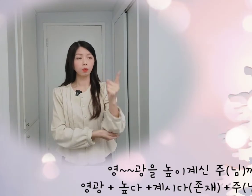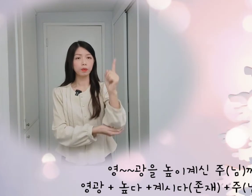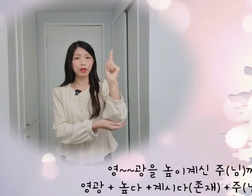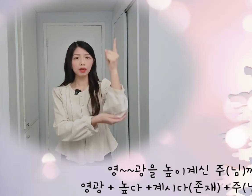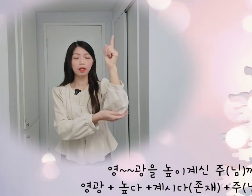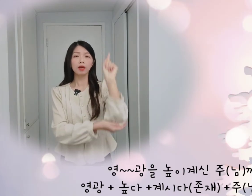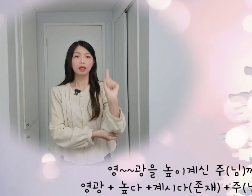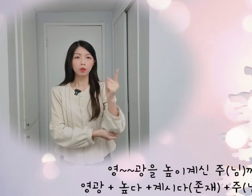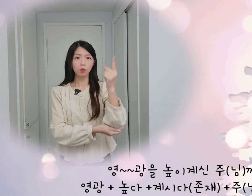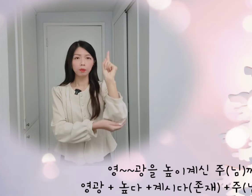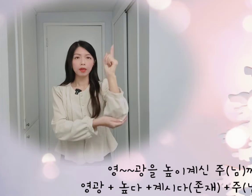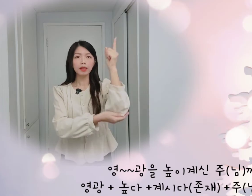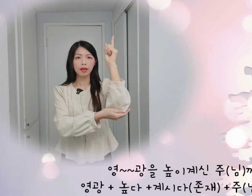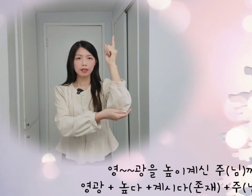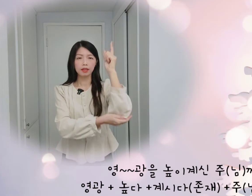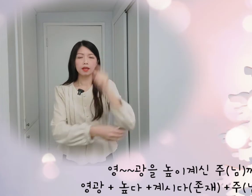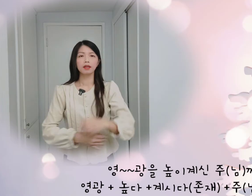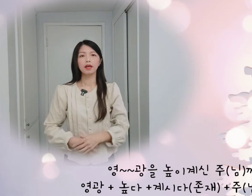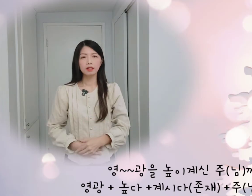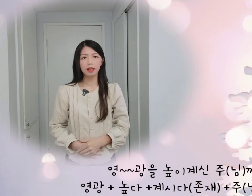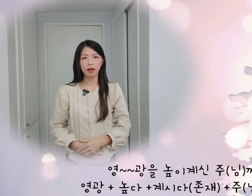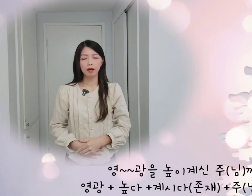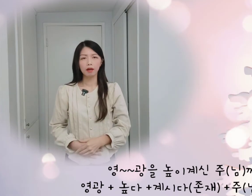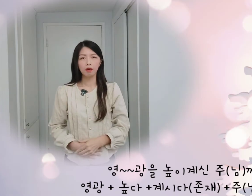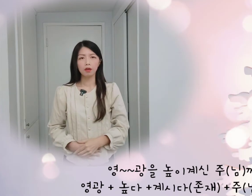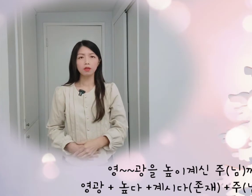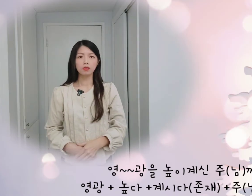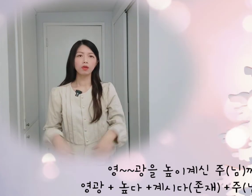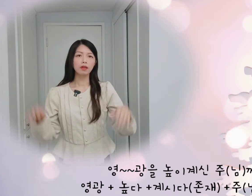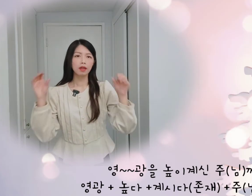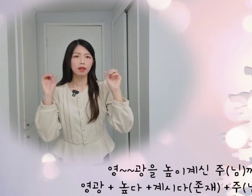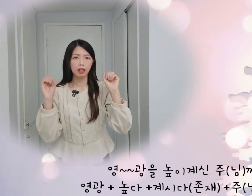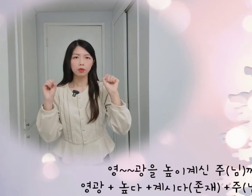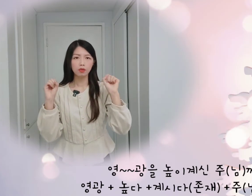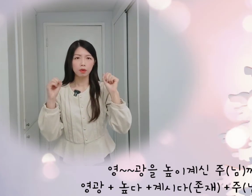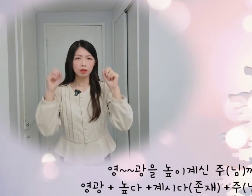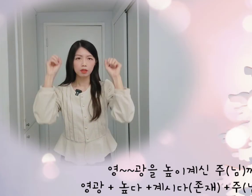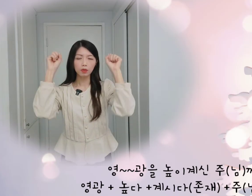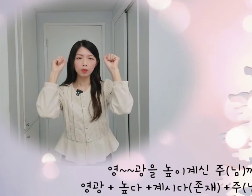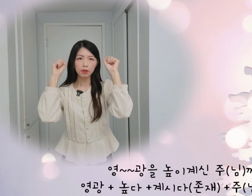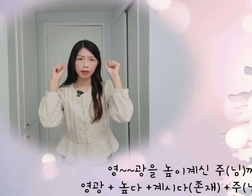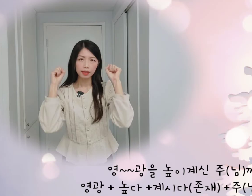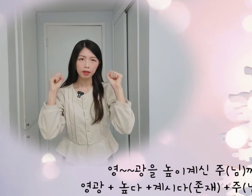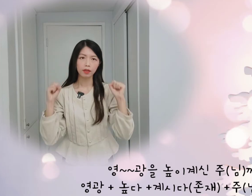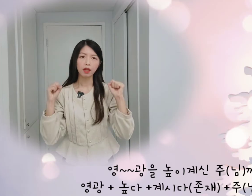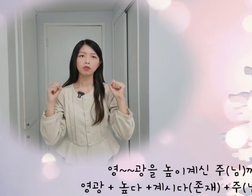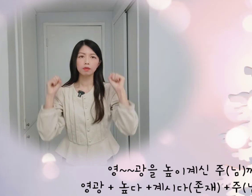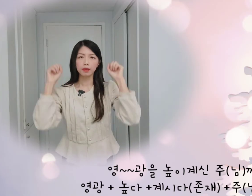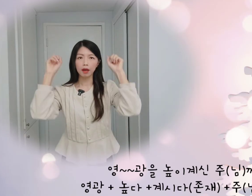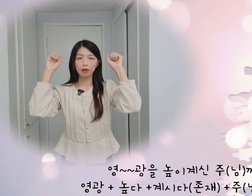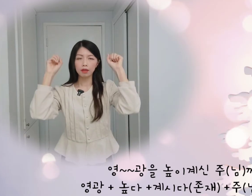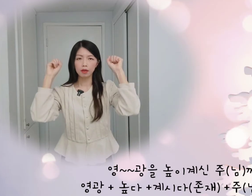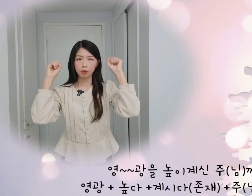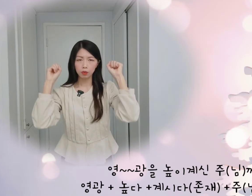돼요. 높이 계시다 이런 뜻의 수어는 양손을 주먹을 쥐시고 살짝 이렇게